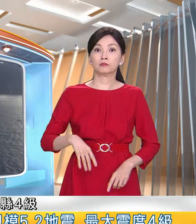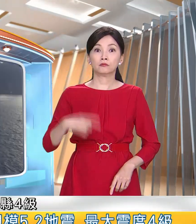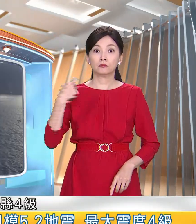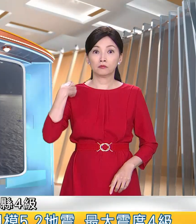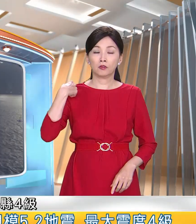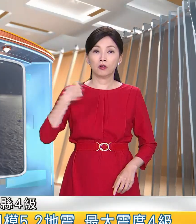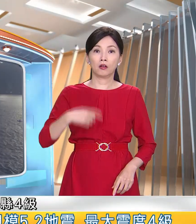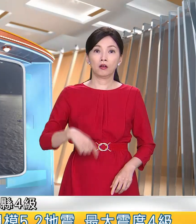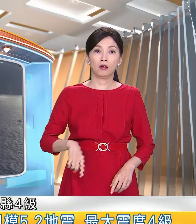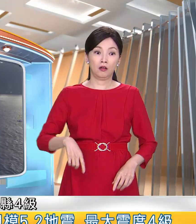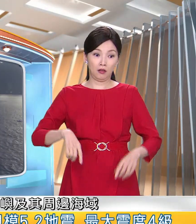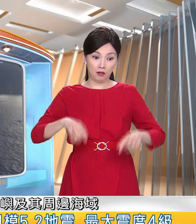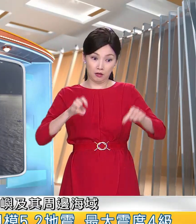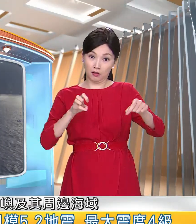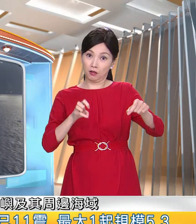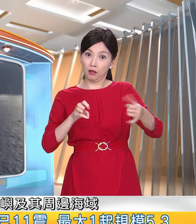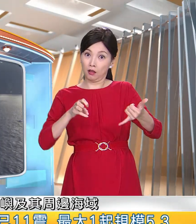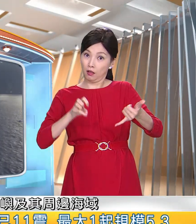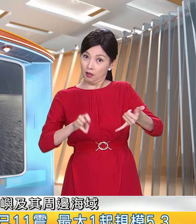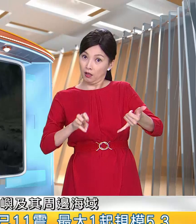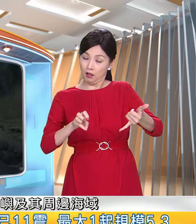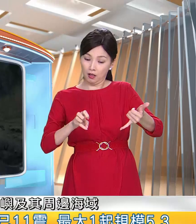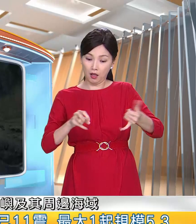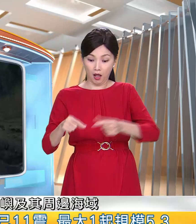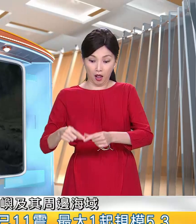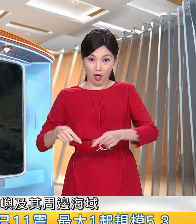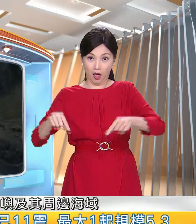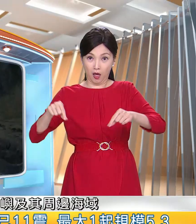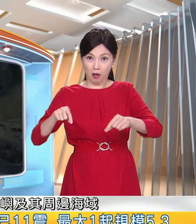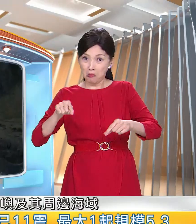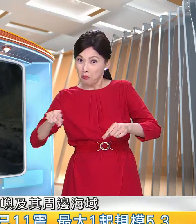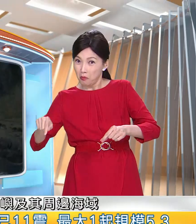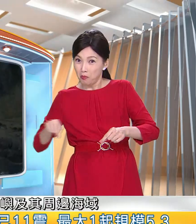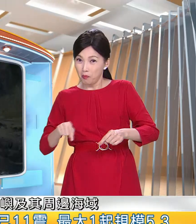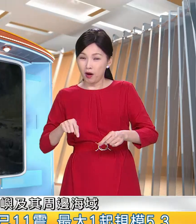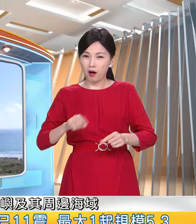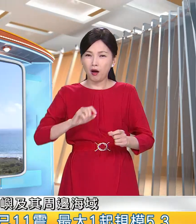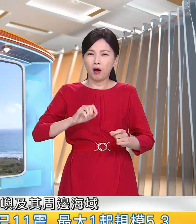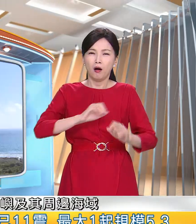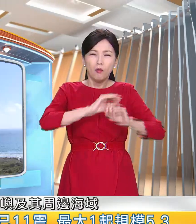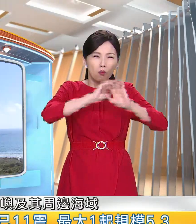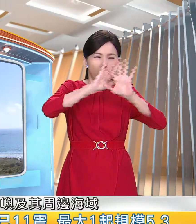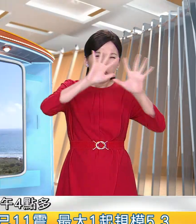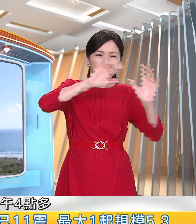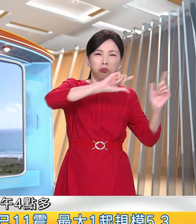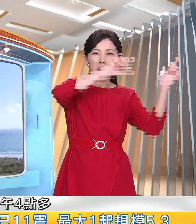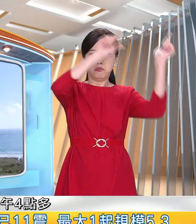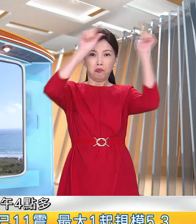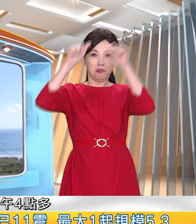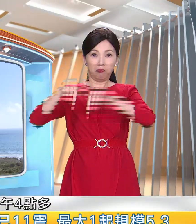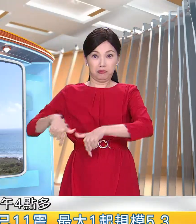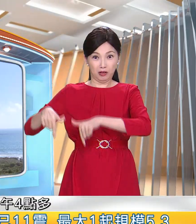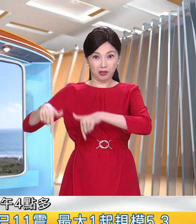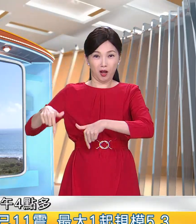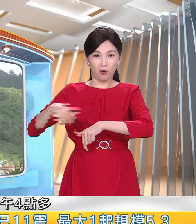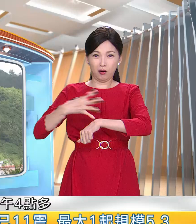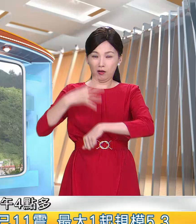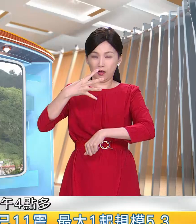4级。而昨天，台东县兰屿及其周边海域，昨天从凌晨到下午